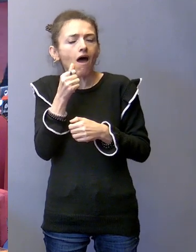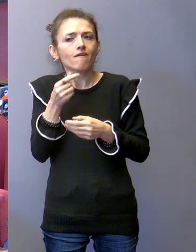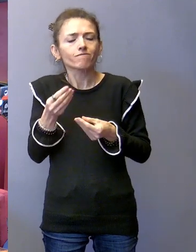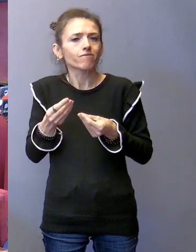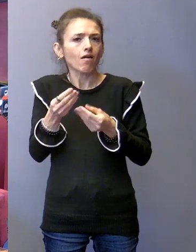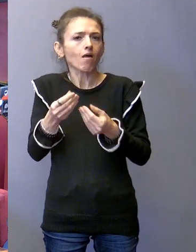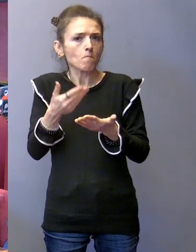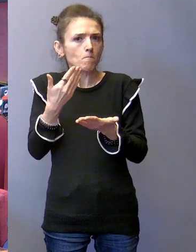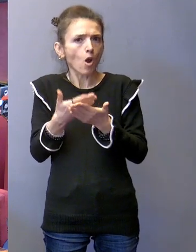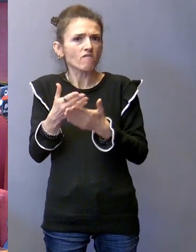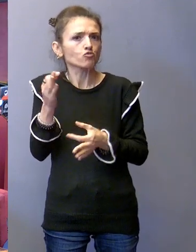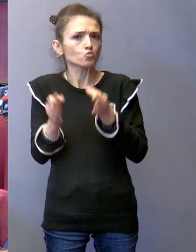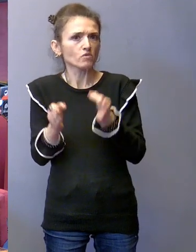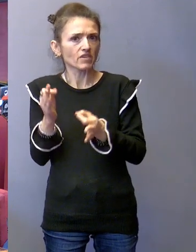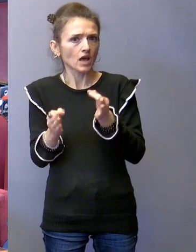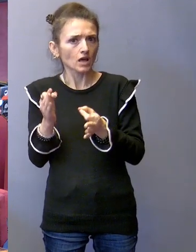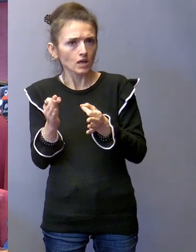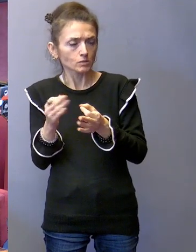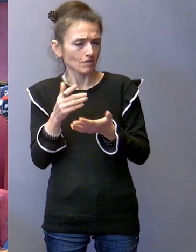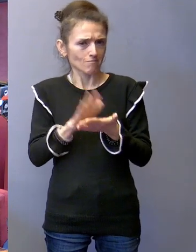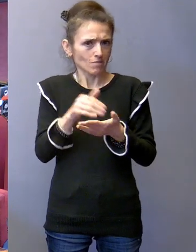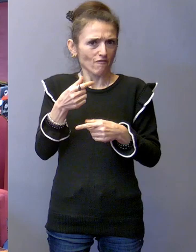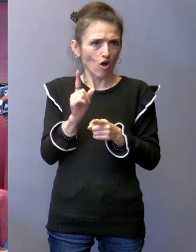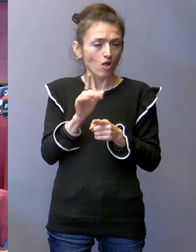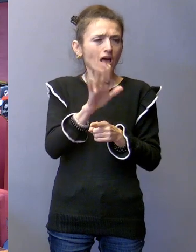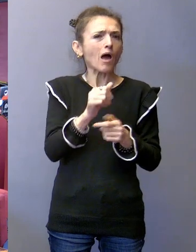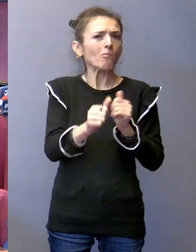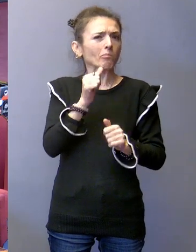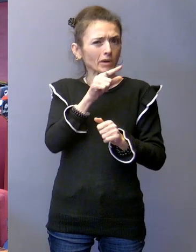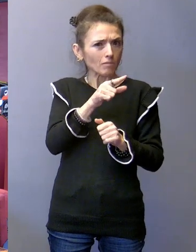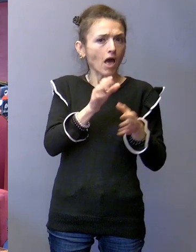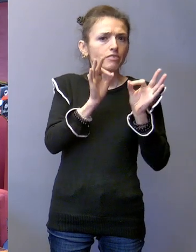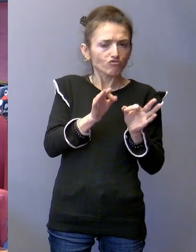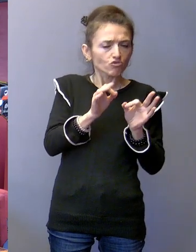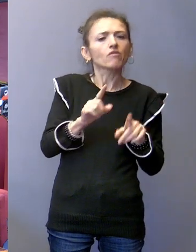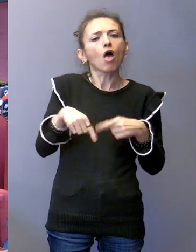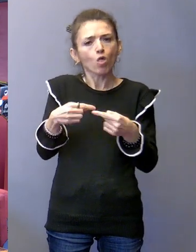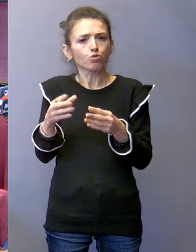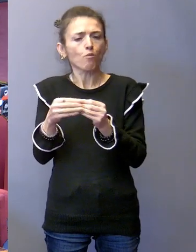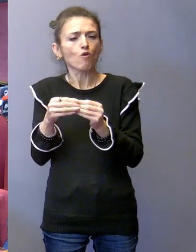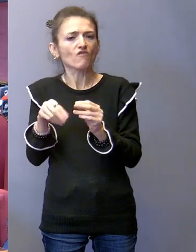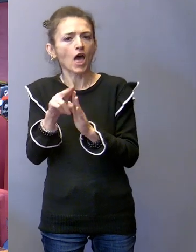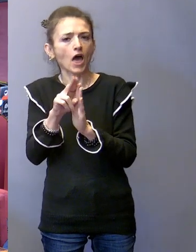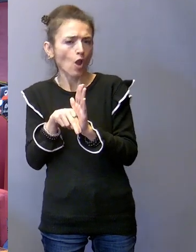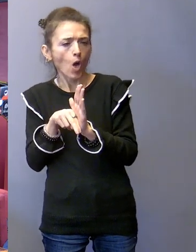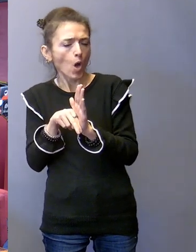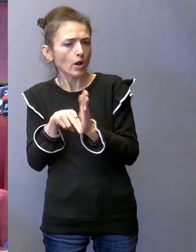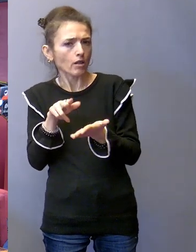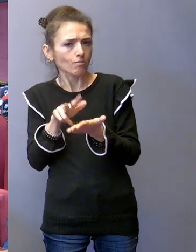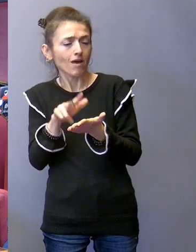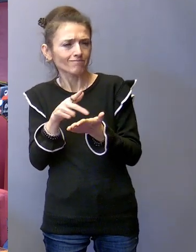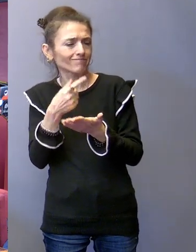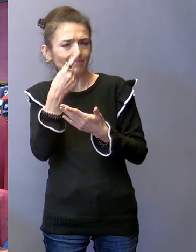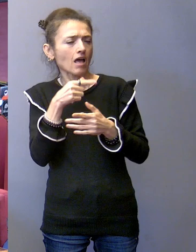non sarebbe la prima volta di solito voi decidete prima e poi fate la norma No Cioè questo ha un aspetto un po' tipico che ormai